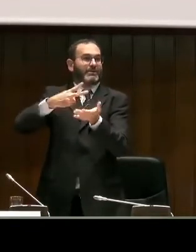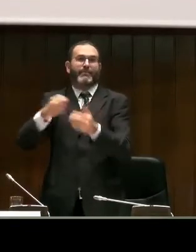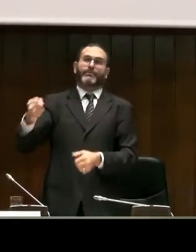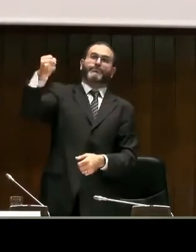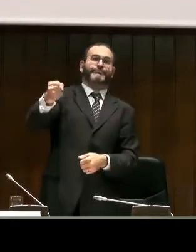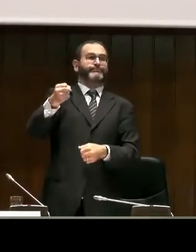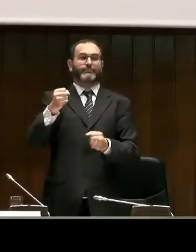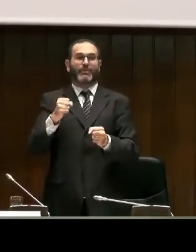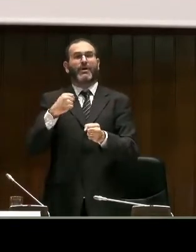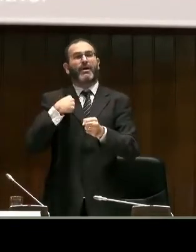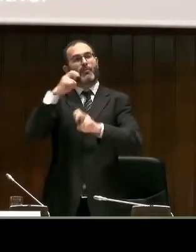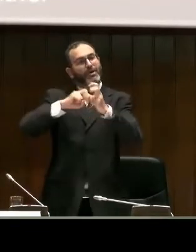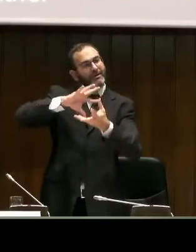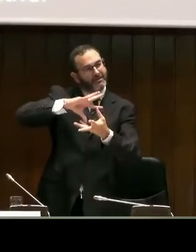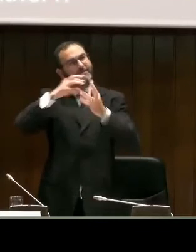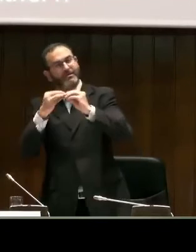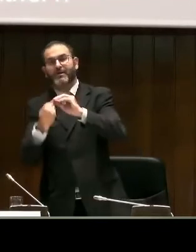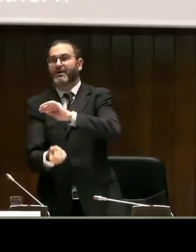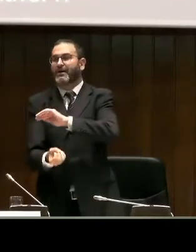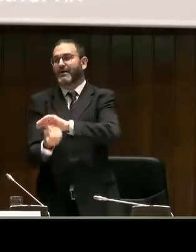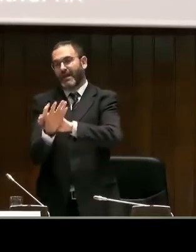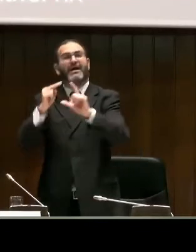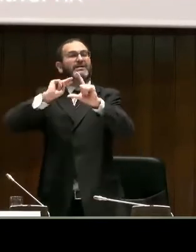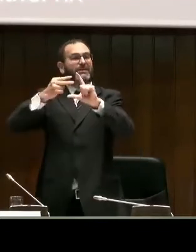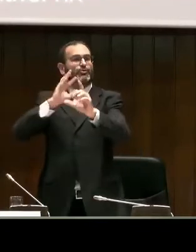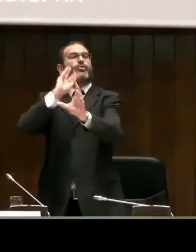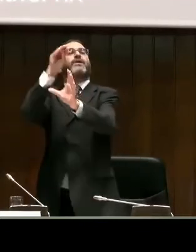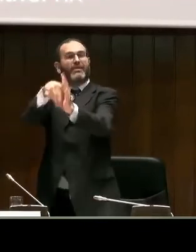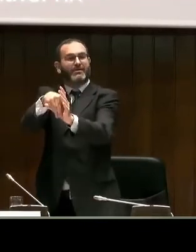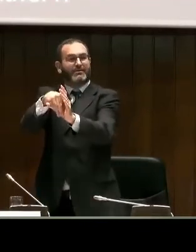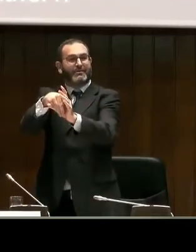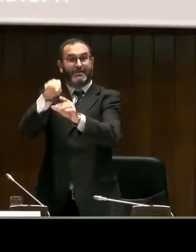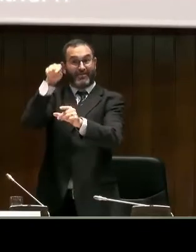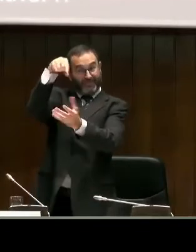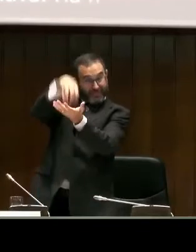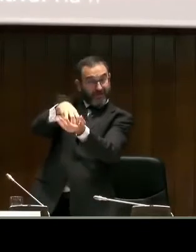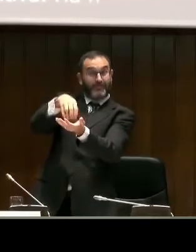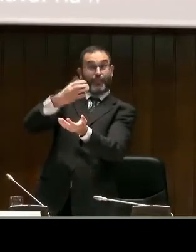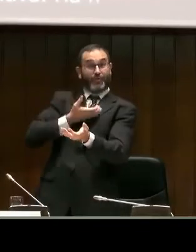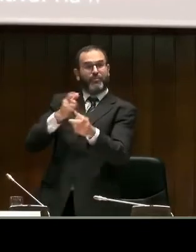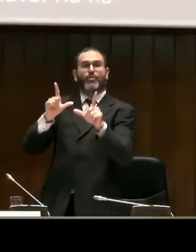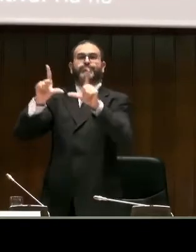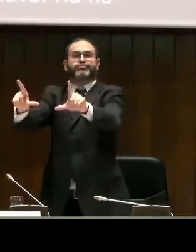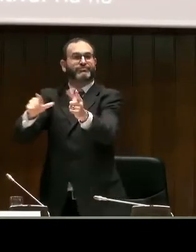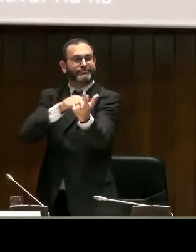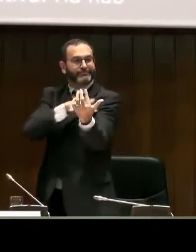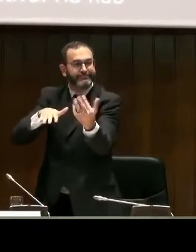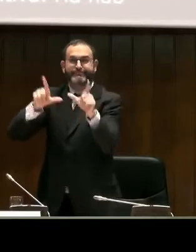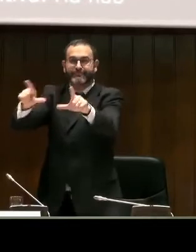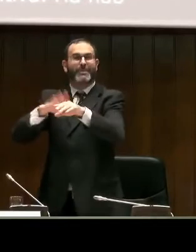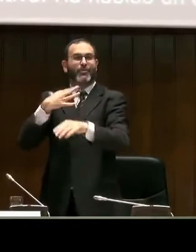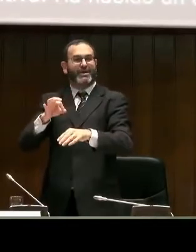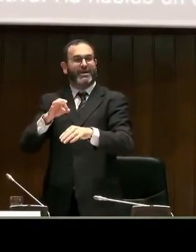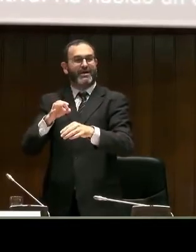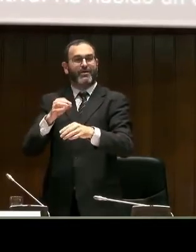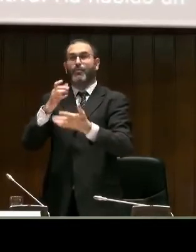habitantes, en donde es imposible contratar intérpretes, los sustituyan por el servicio de videointerpretación Es Visual,